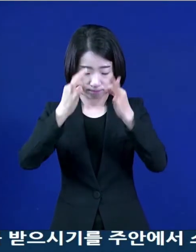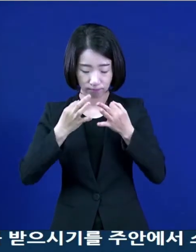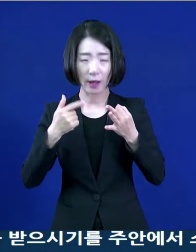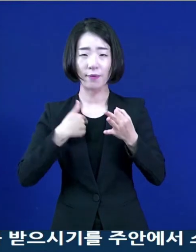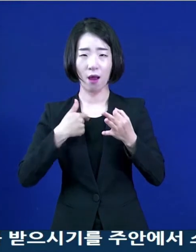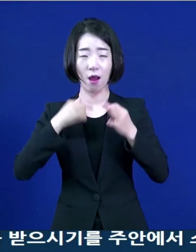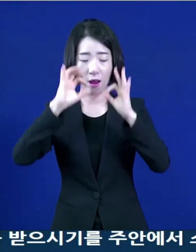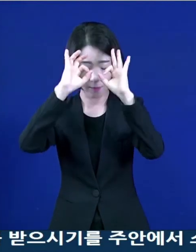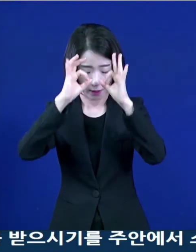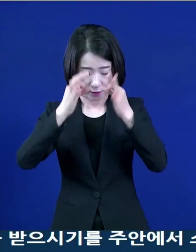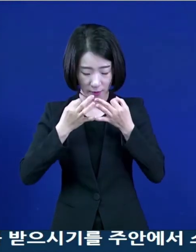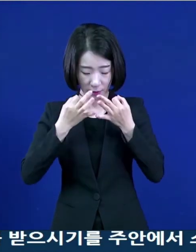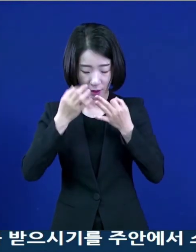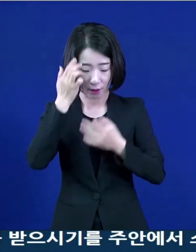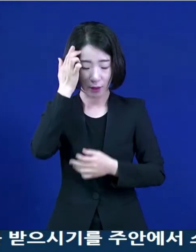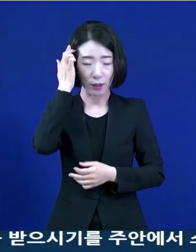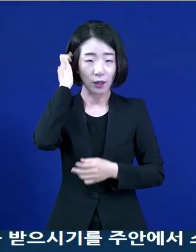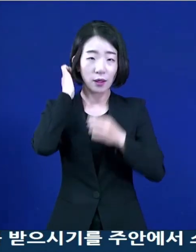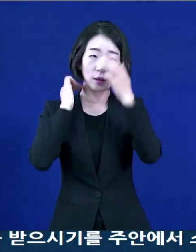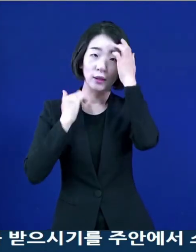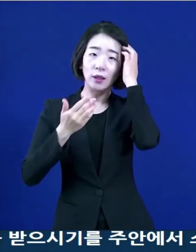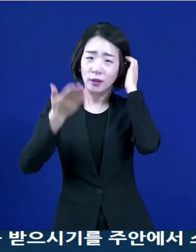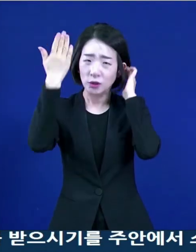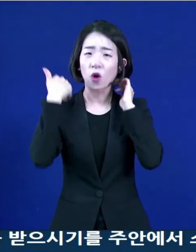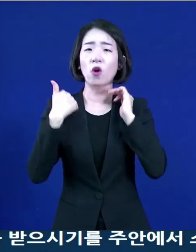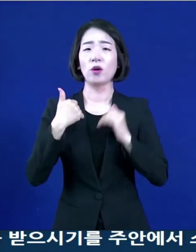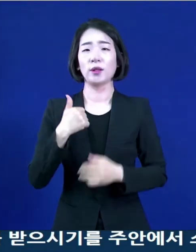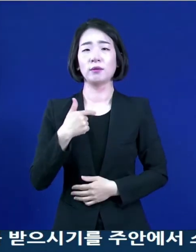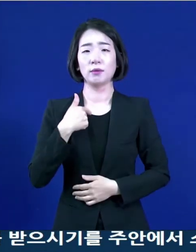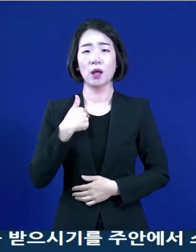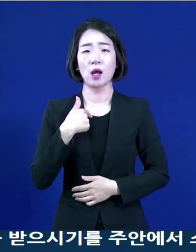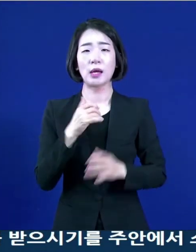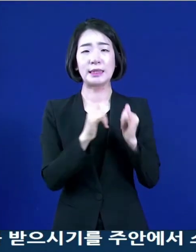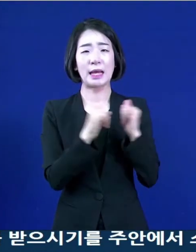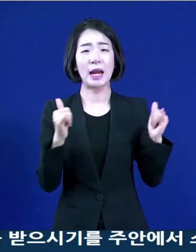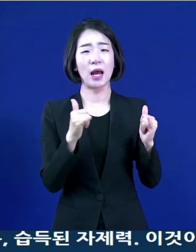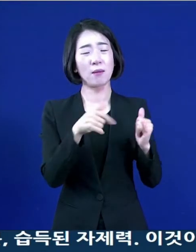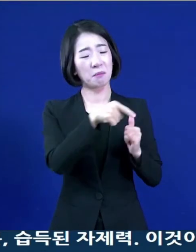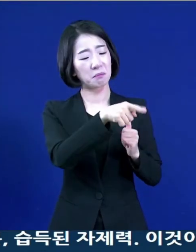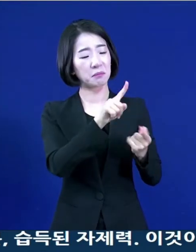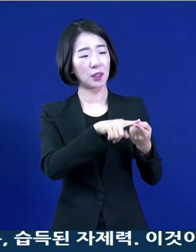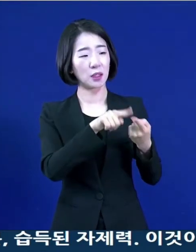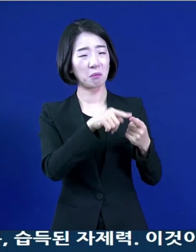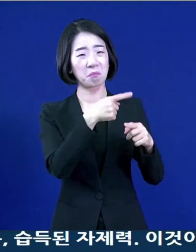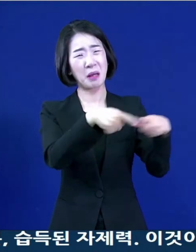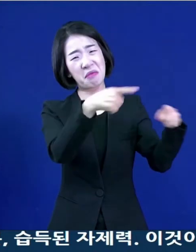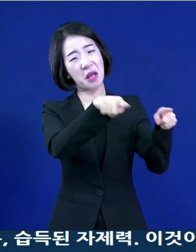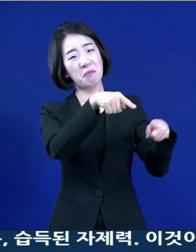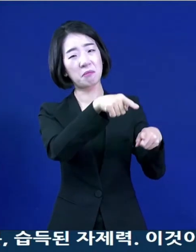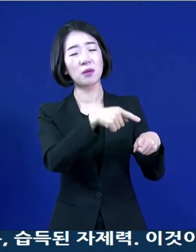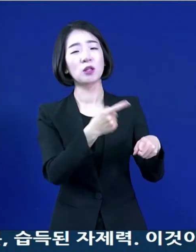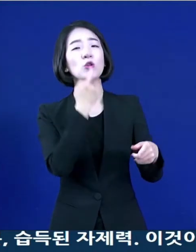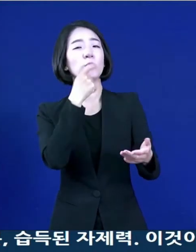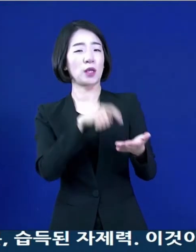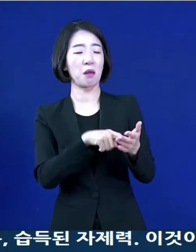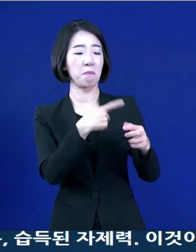저의 경우에는 전에는 참 사람을 빨리 판단했던 것 같아요. 요즘도 그런 경향이